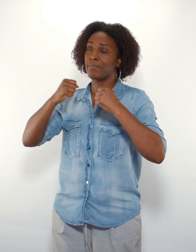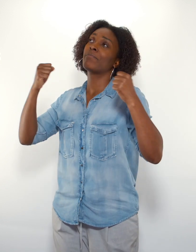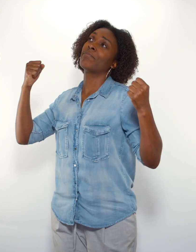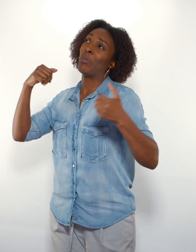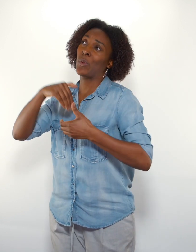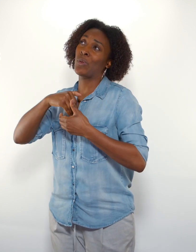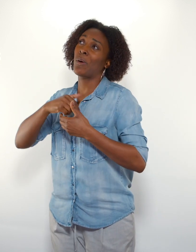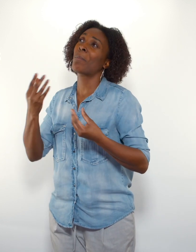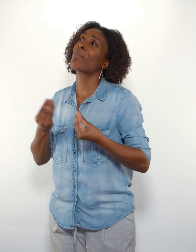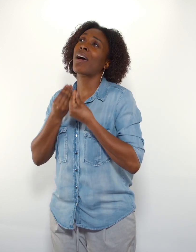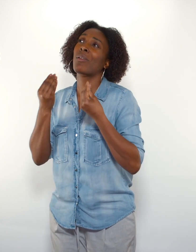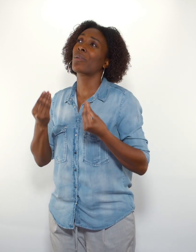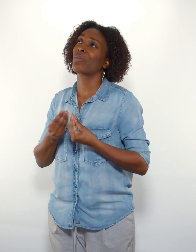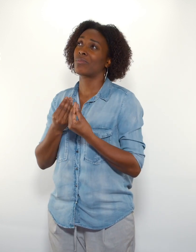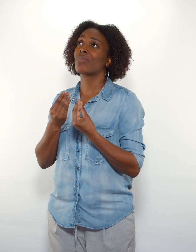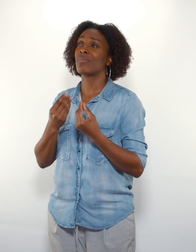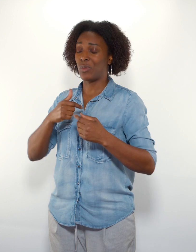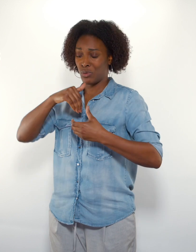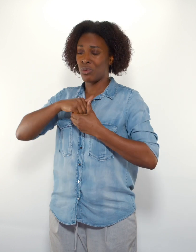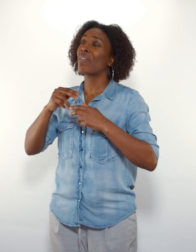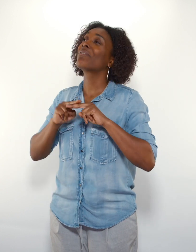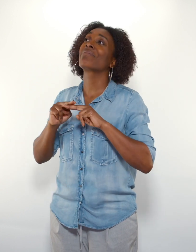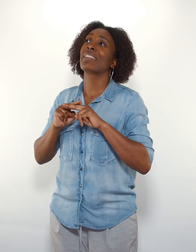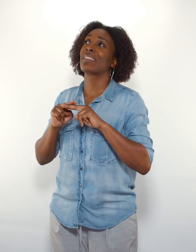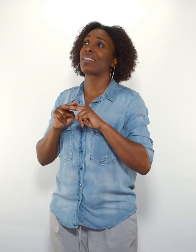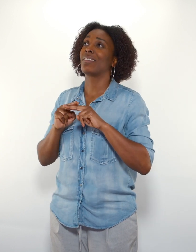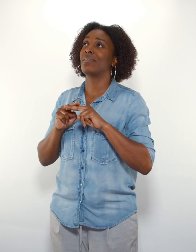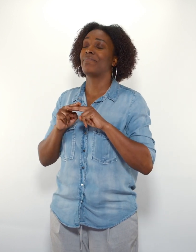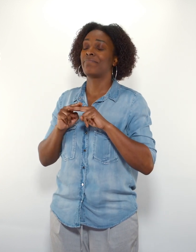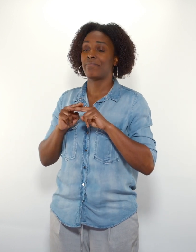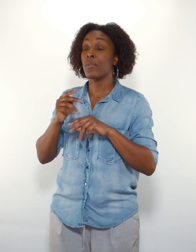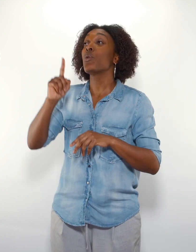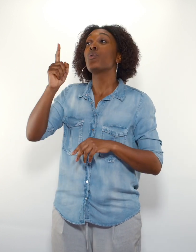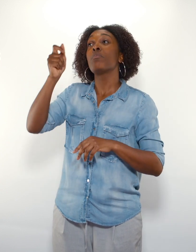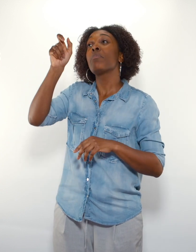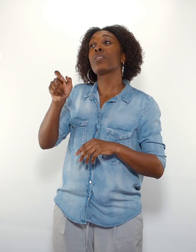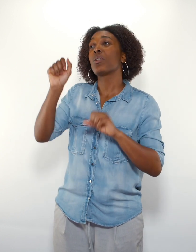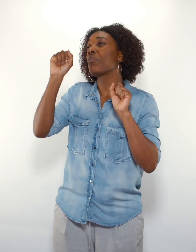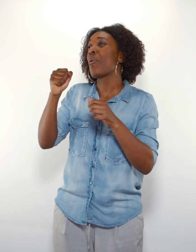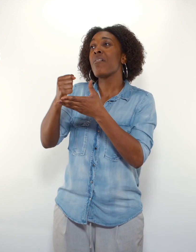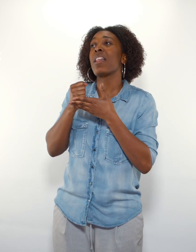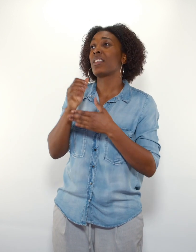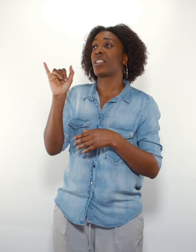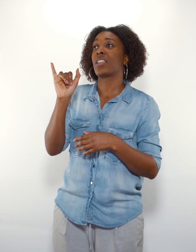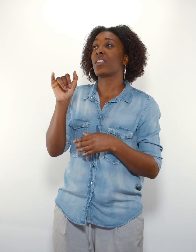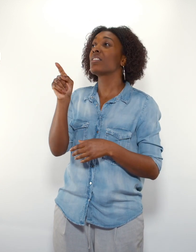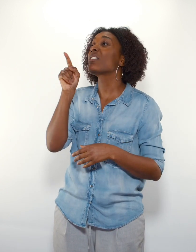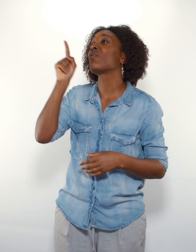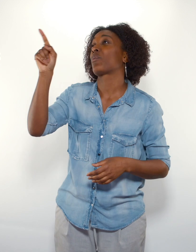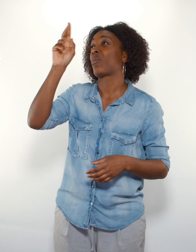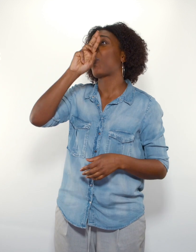malheureux, vide. Mais je pense qu'une seule personne peut combler ce vide, et c'est vous,